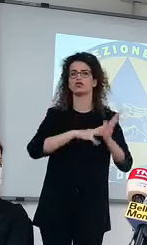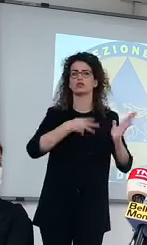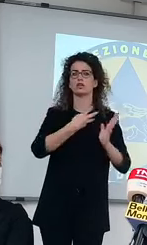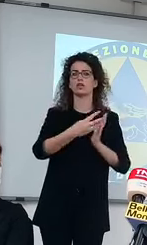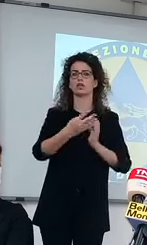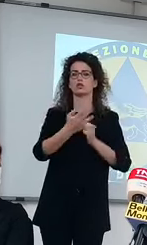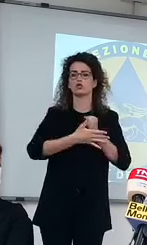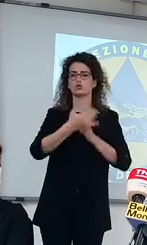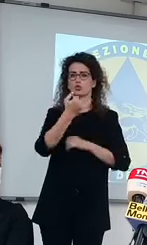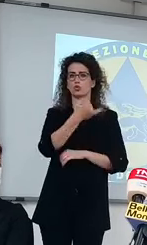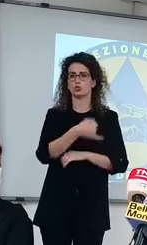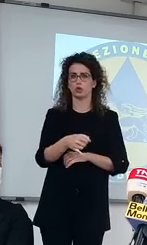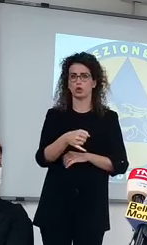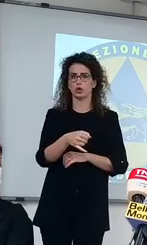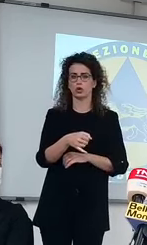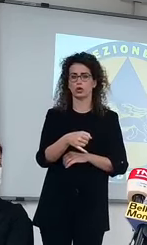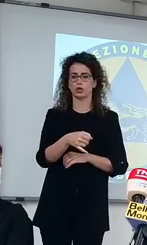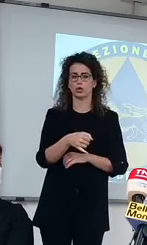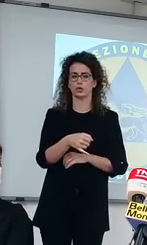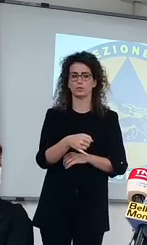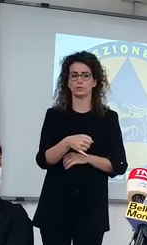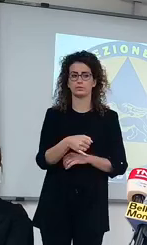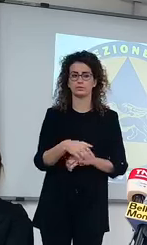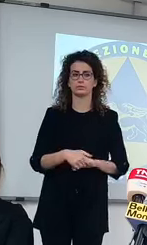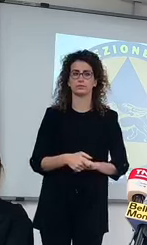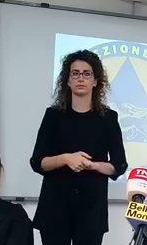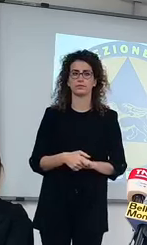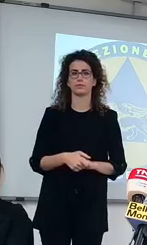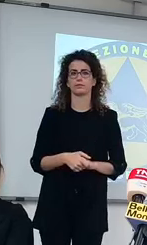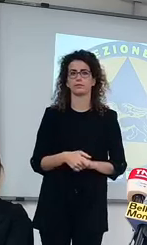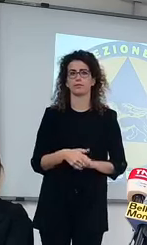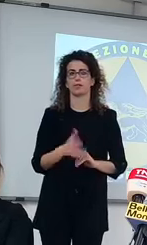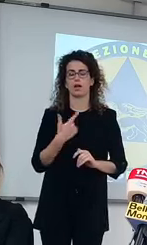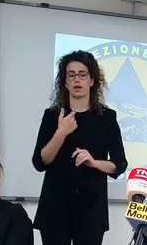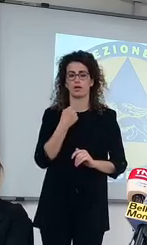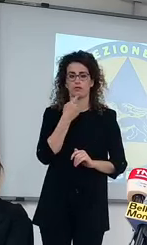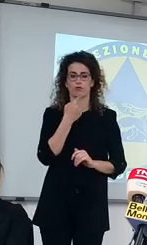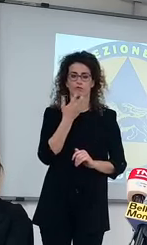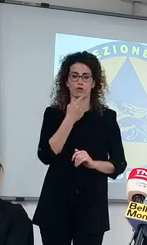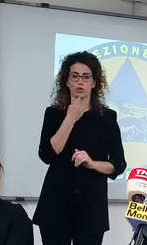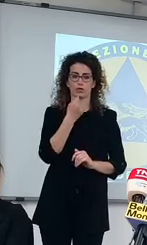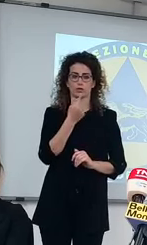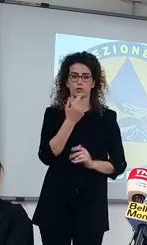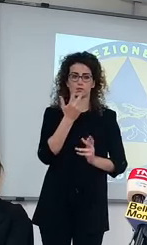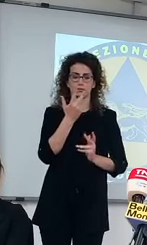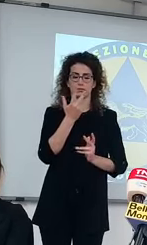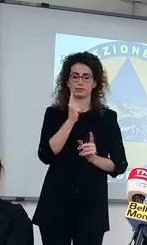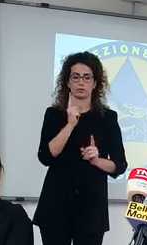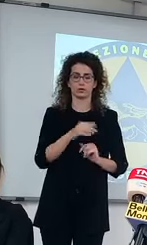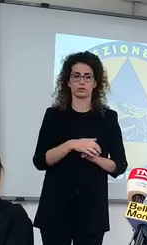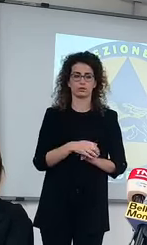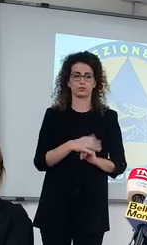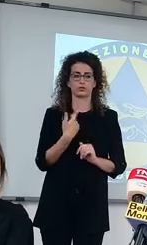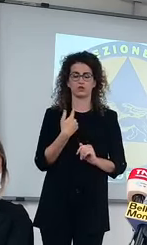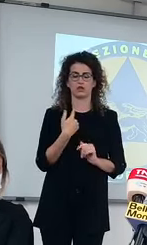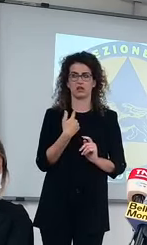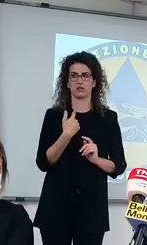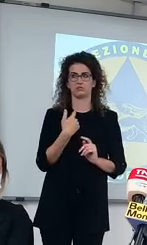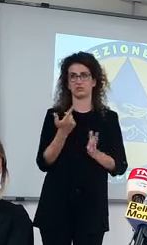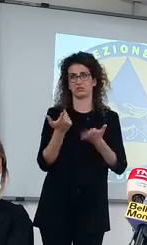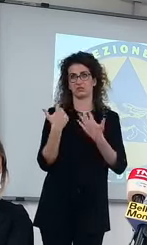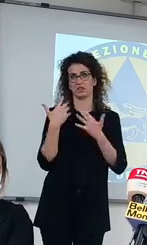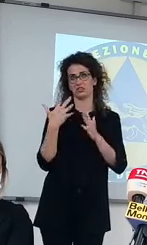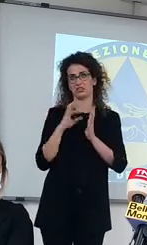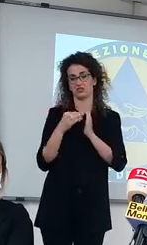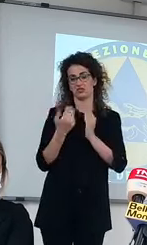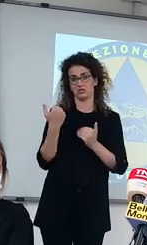fine giugno, però non voglio dirvi inesattezze, io ce l'avevo in mano una settimana fa che vi ho dato, 10 giorni fa, e